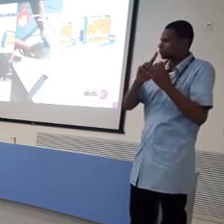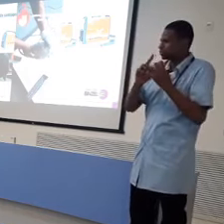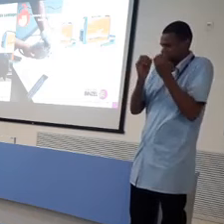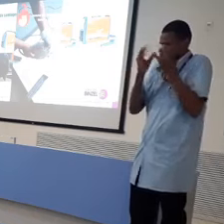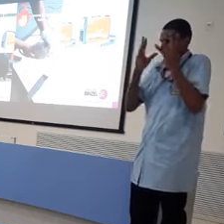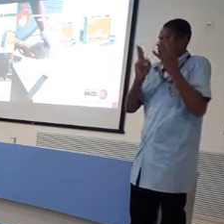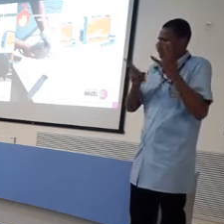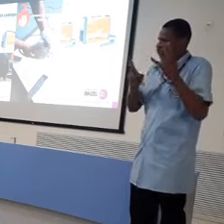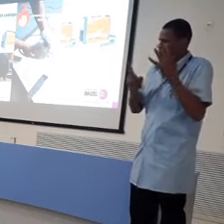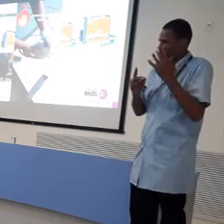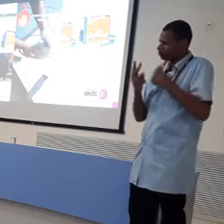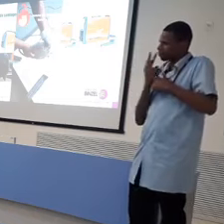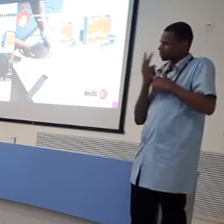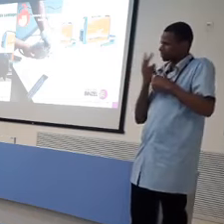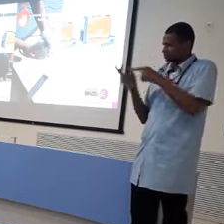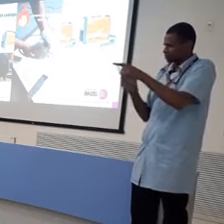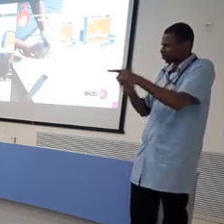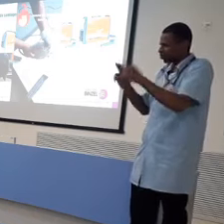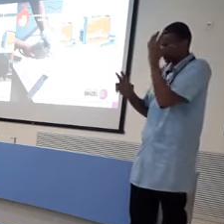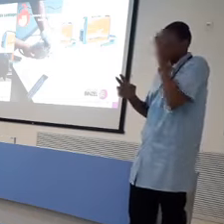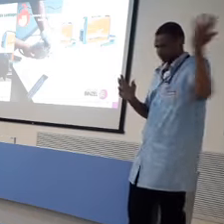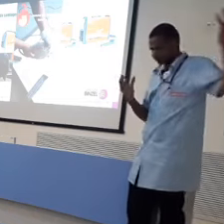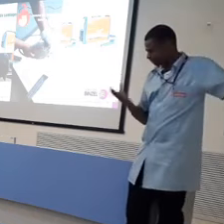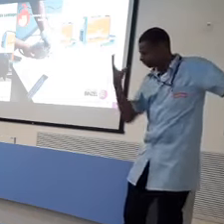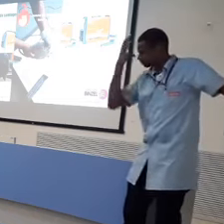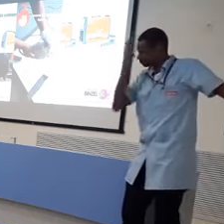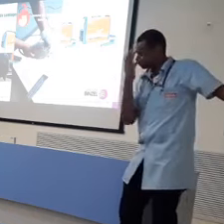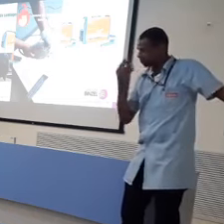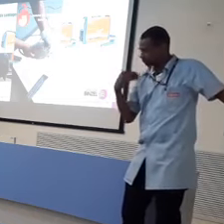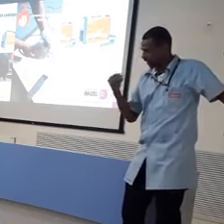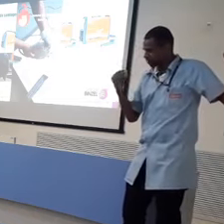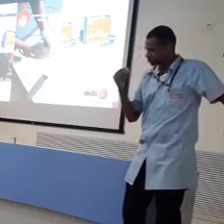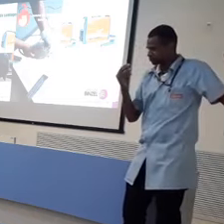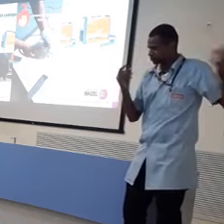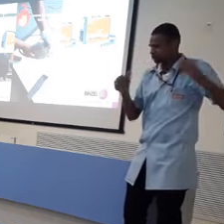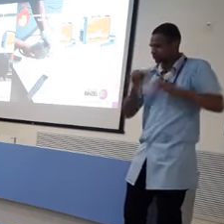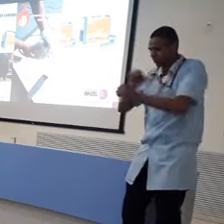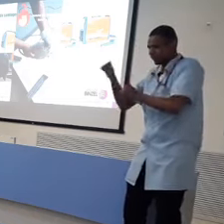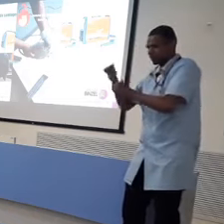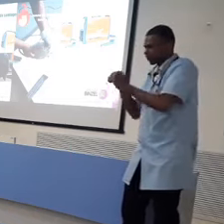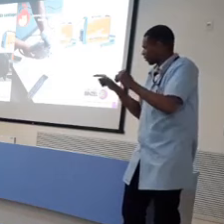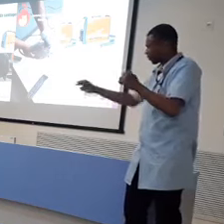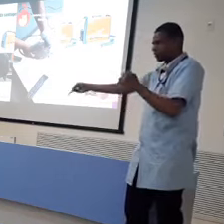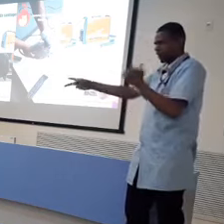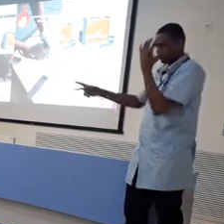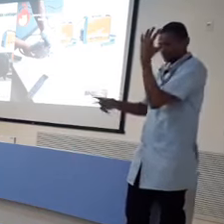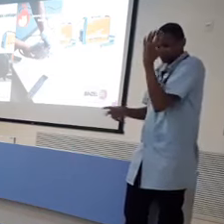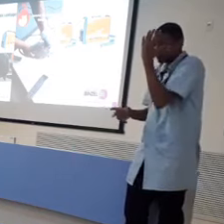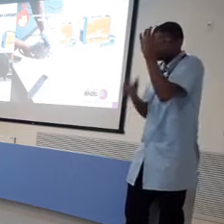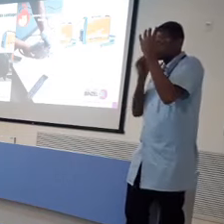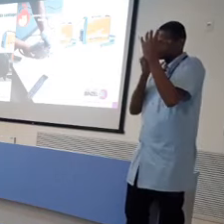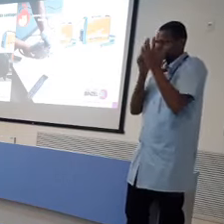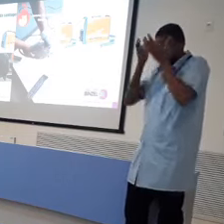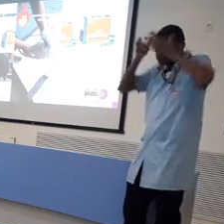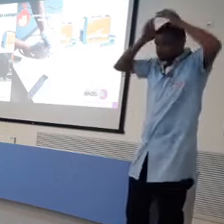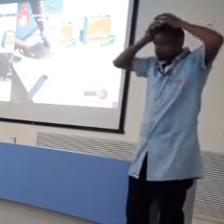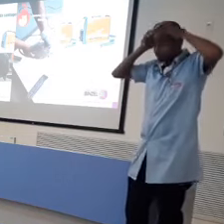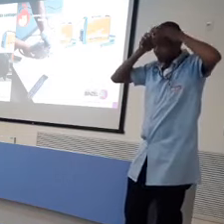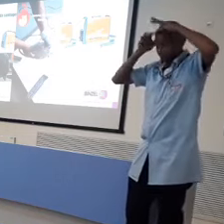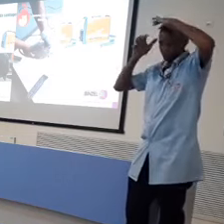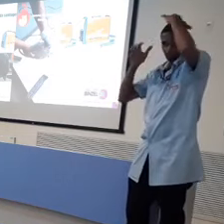não somos a única. Qual que é a vantagem dessa função esmerilhar? Se você está soldando depois vai fazer um corte ou vai usar a